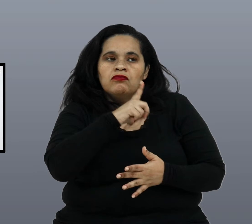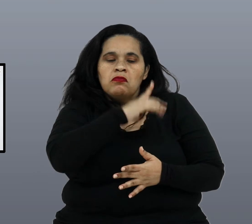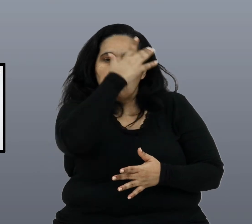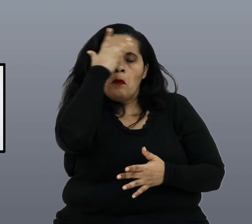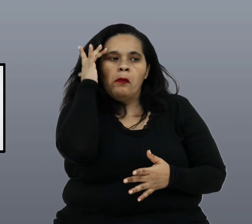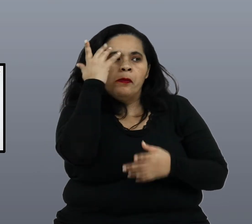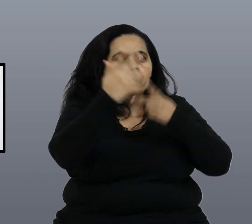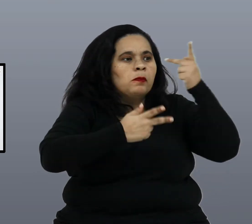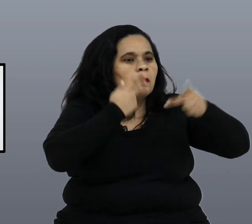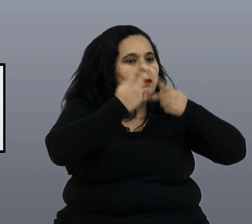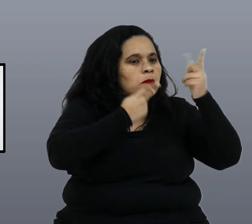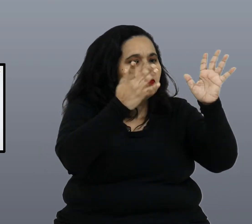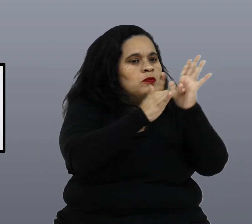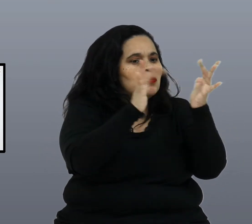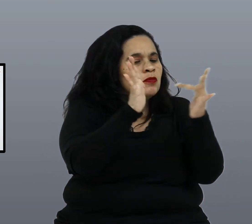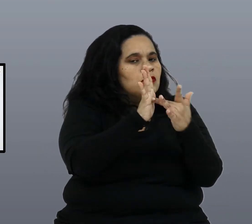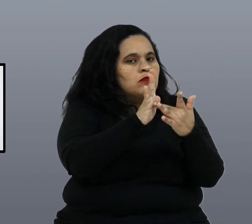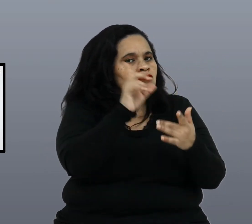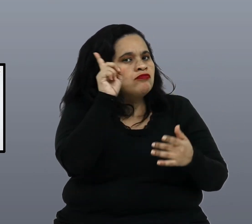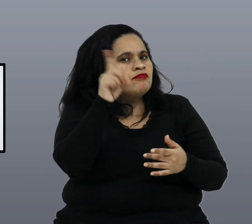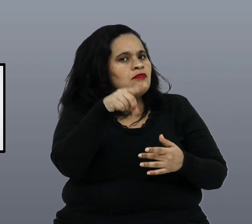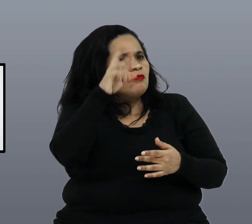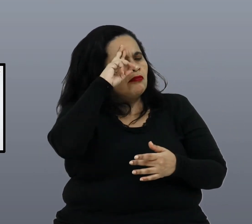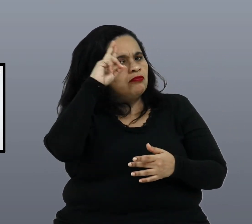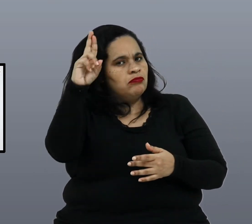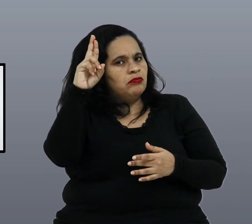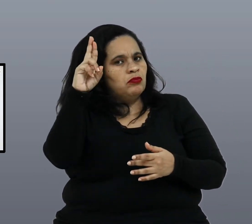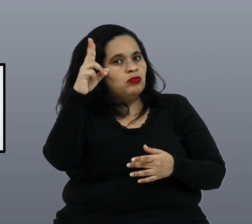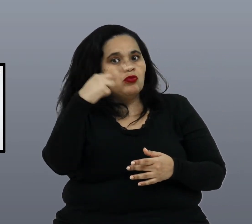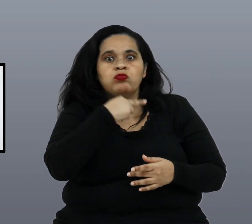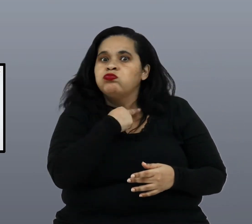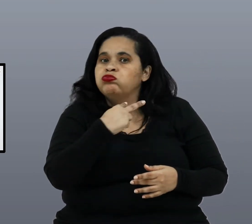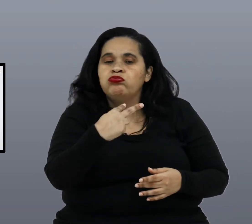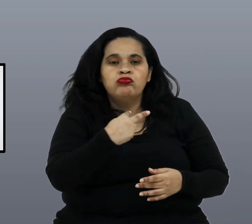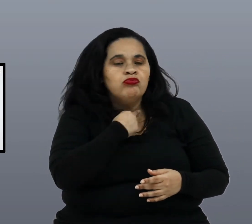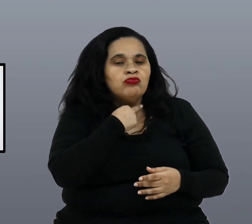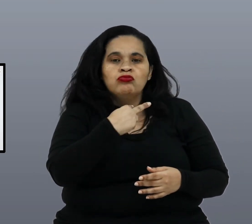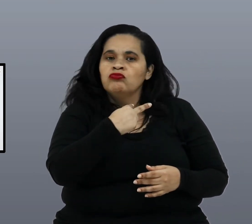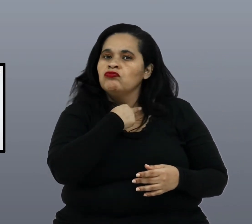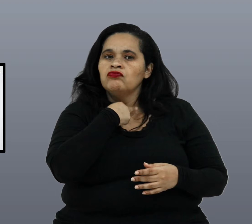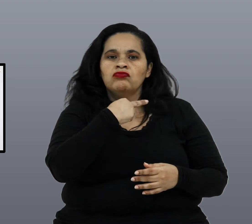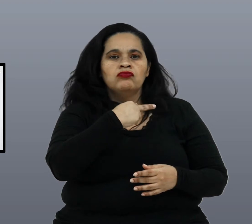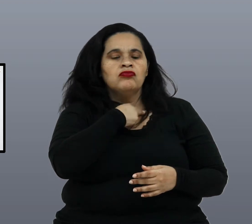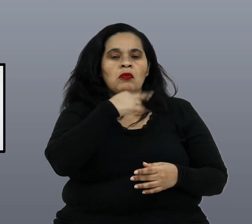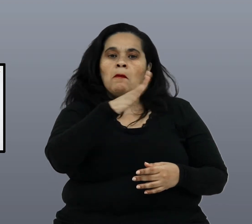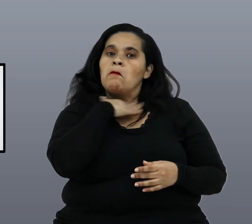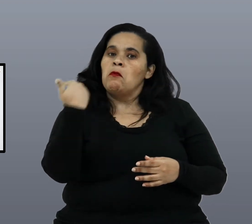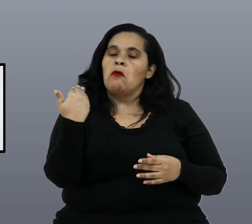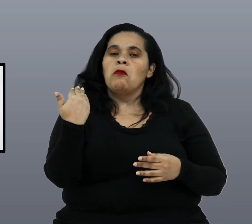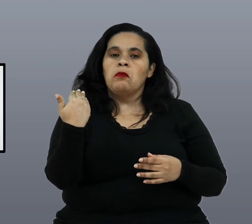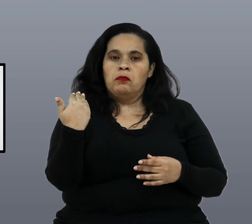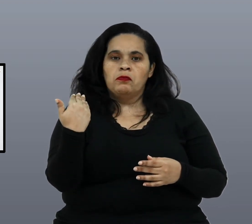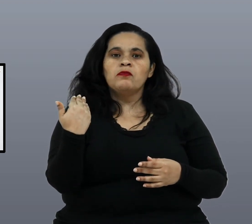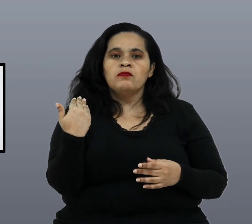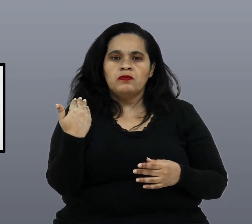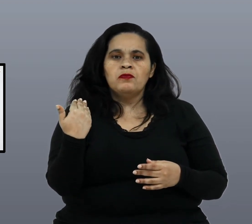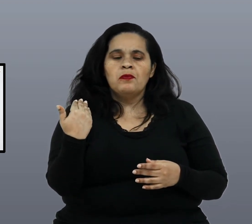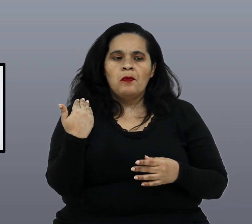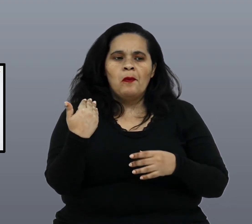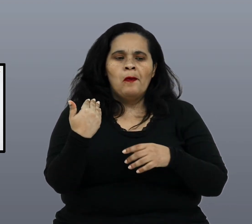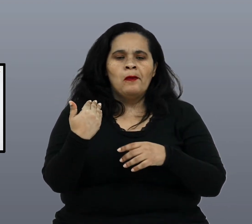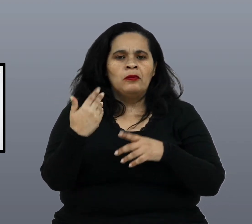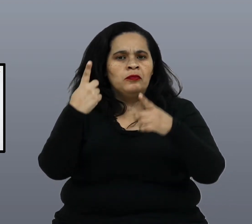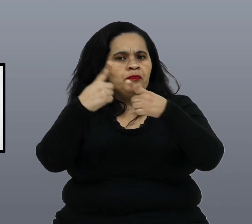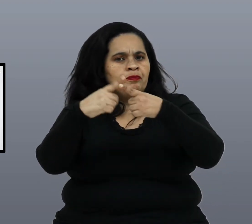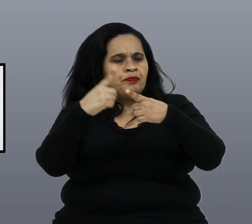Jesus como Senhor, era uma afronta a Domiciano e era passível de ser jogado nas arenas, a ser crucificado, a ser arrastados. Quer